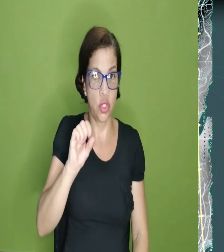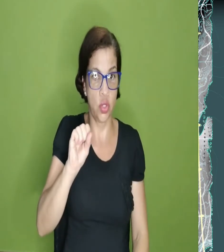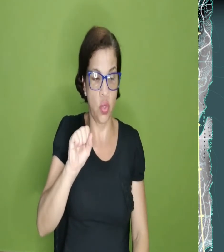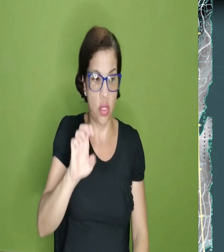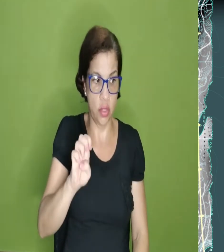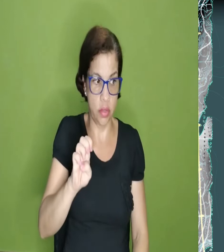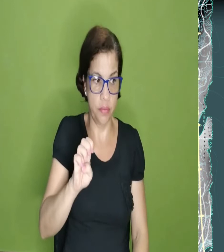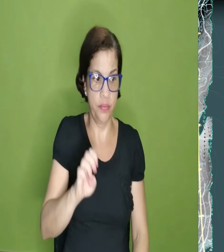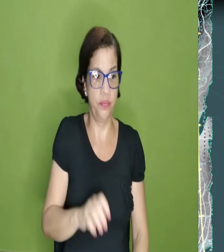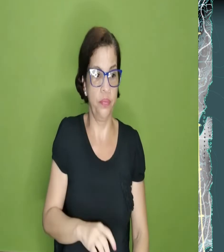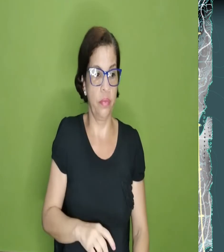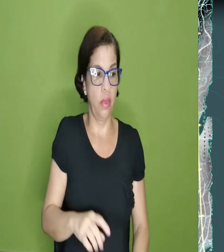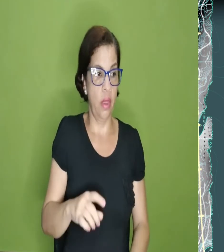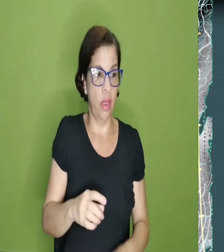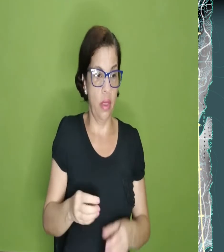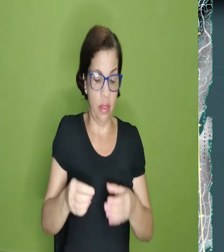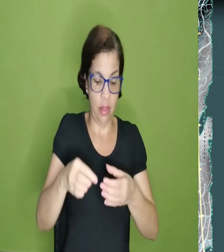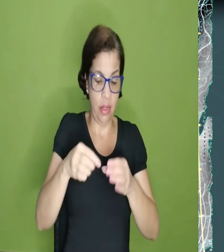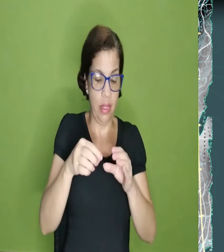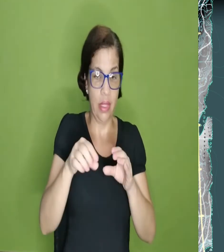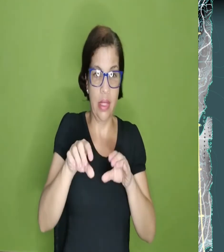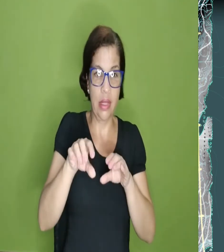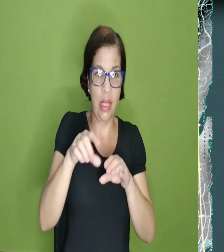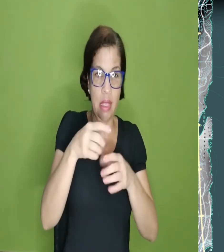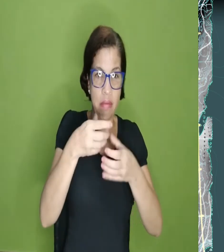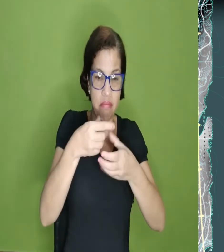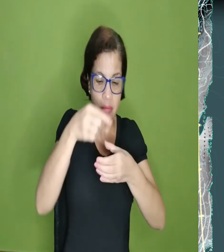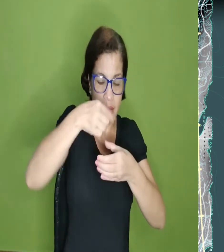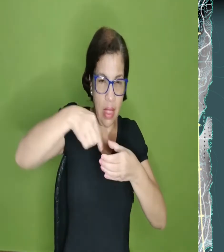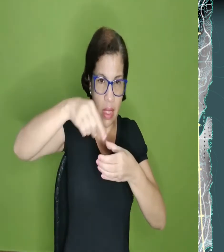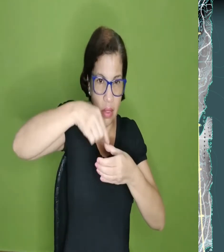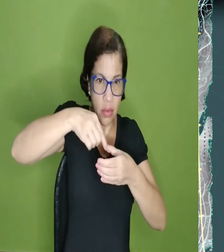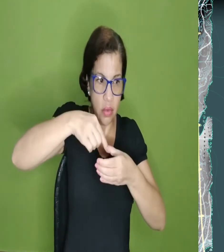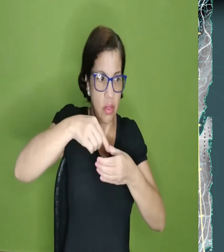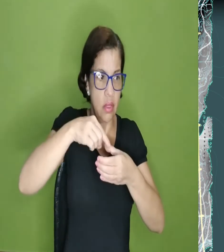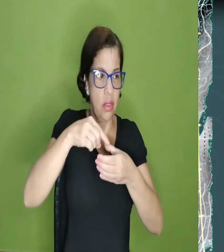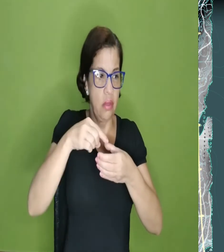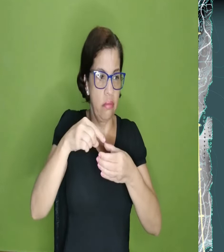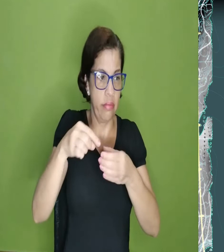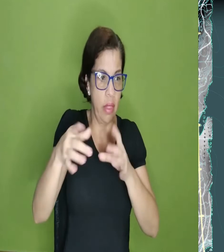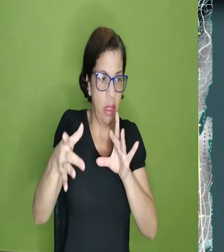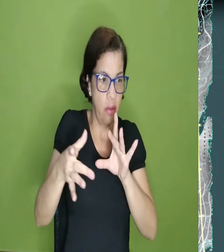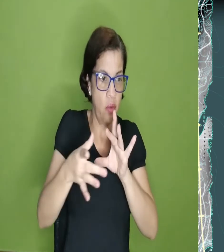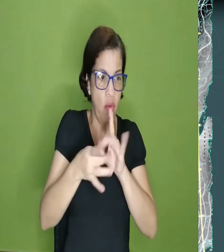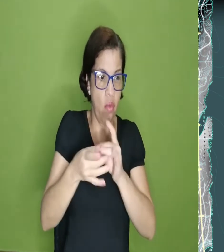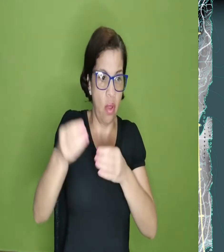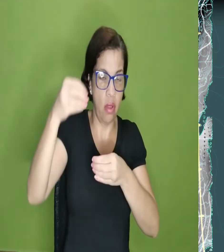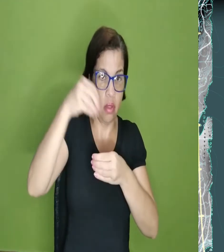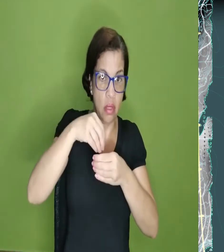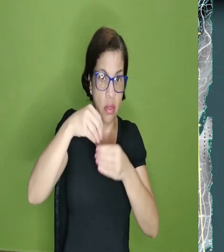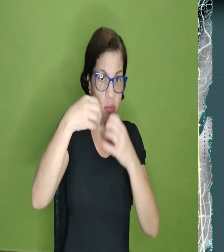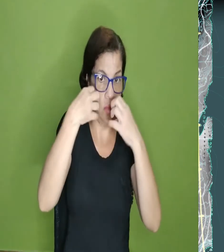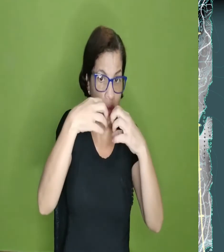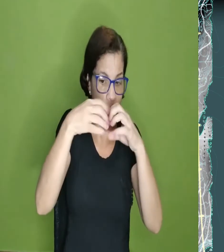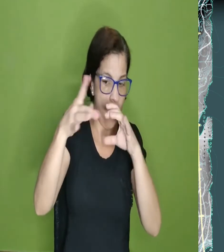Vesículas contendo a norepinefrina recém-sintetizada ancoram na superfície interna